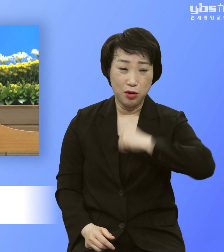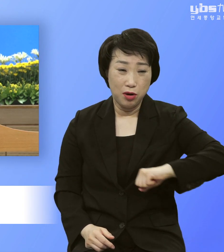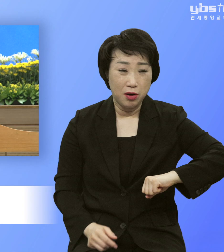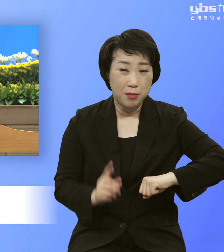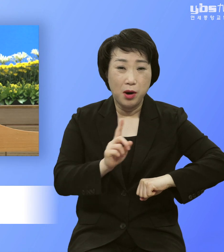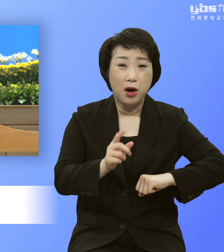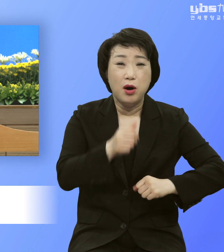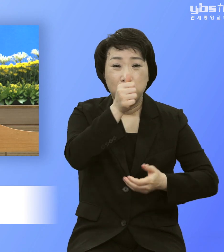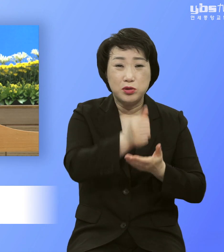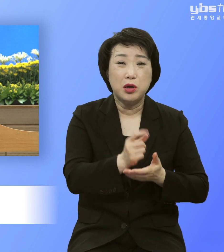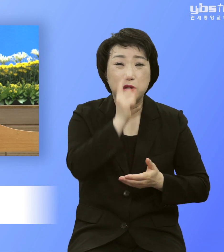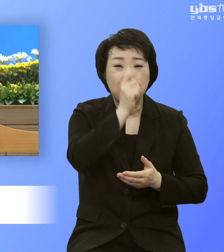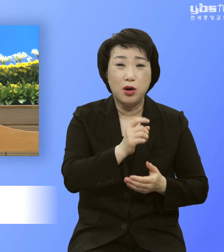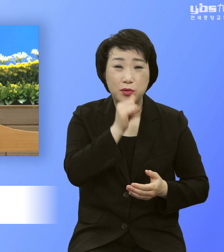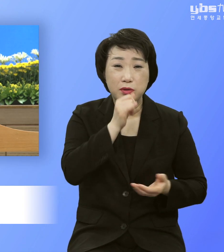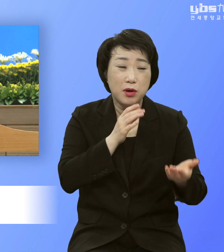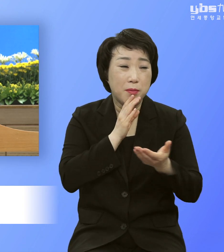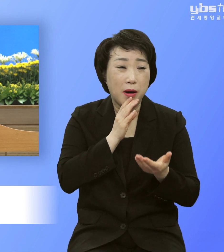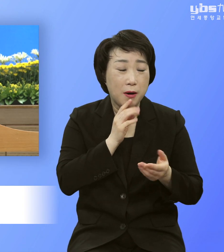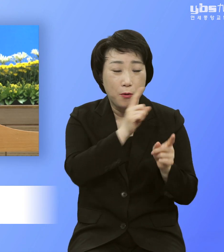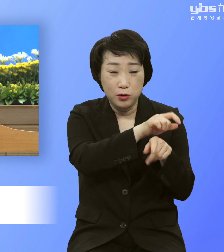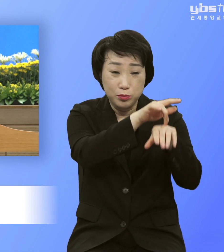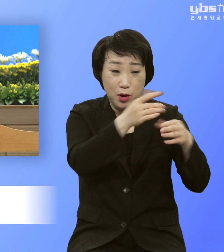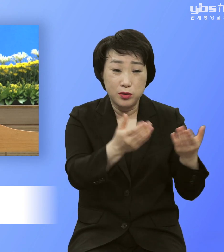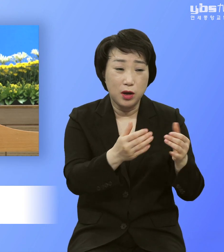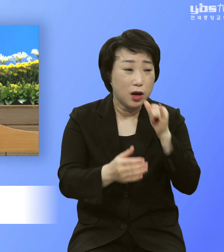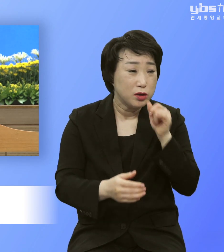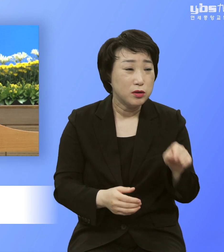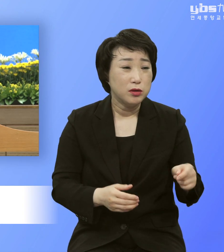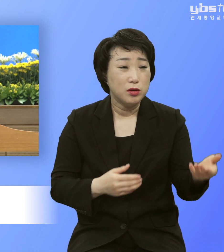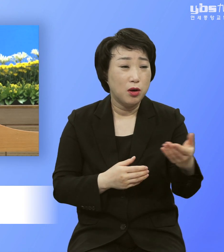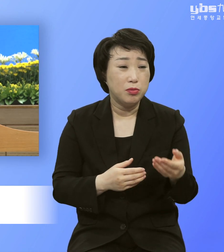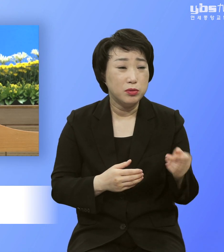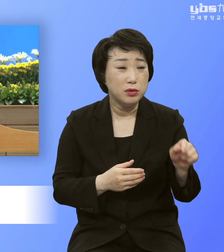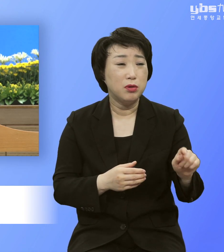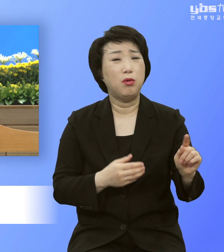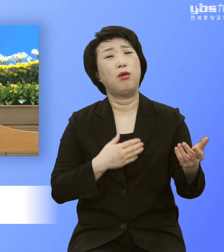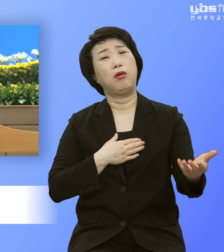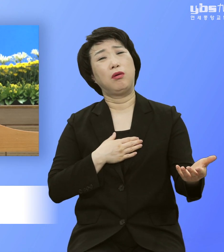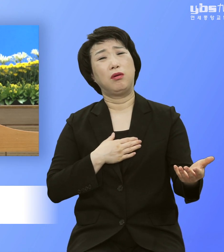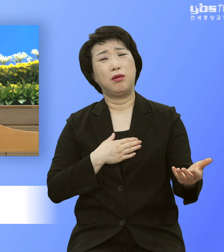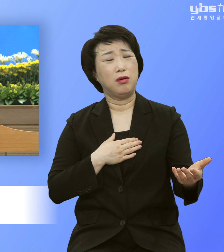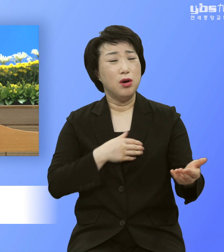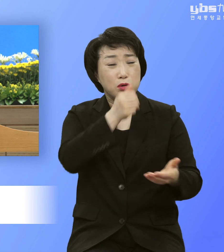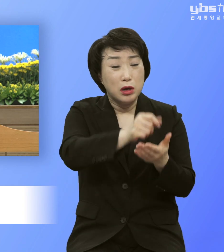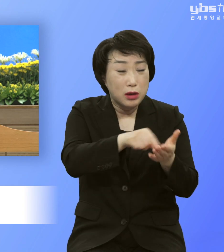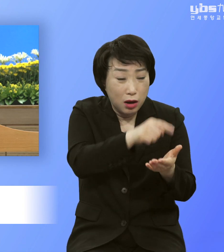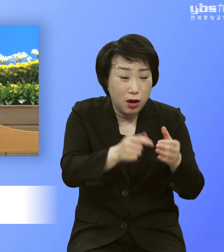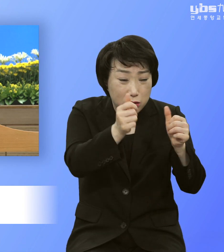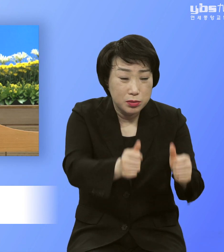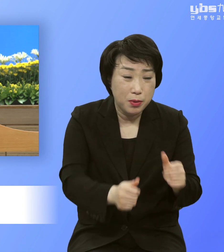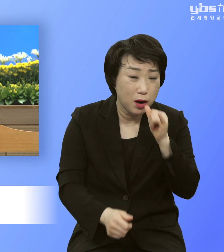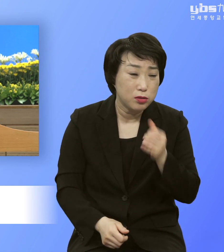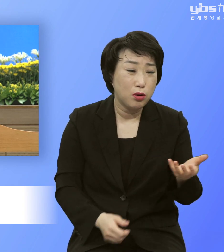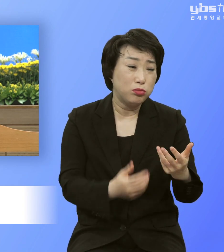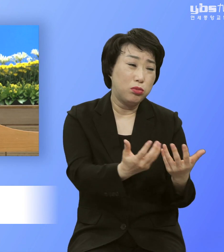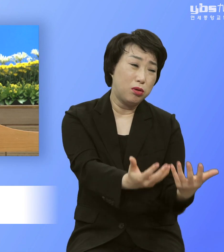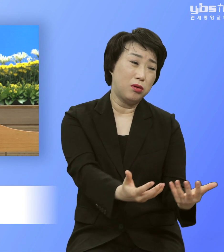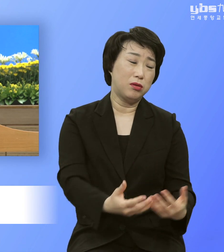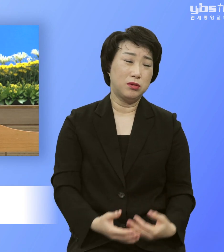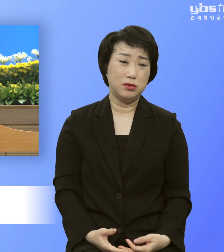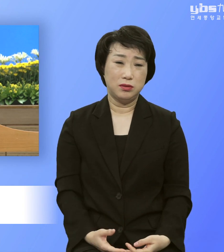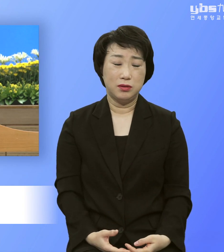거역하면 바로 죄 더러워서 바로 이건 마귀사탄이 주신 역사로 이건 죄값은 심판이야. 대책이 없는